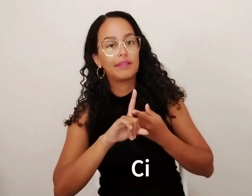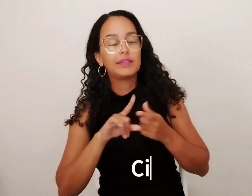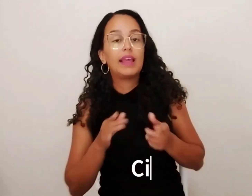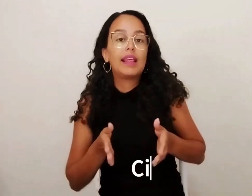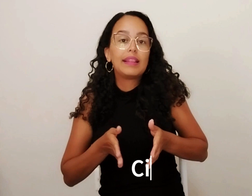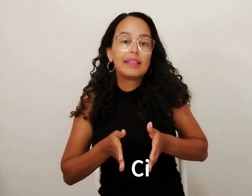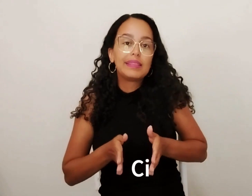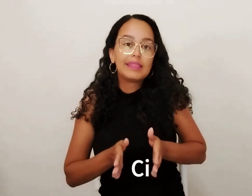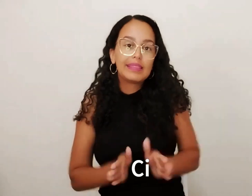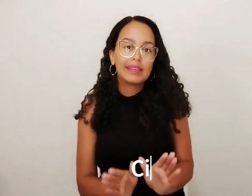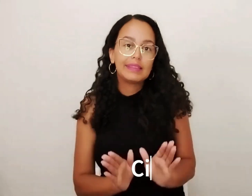Guaraná.